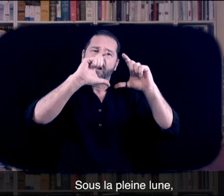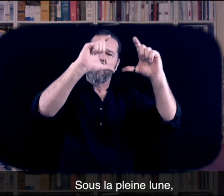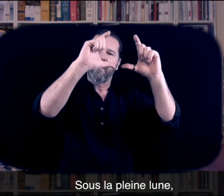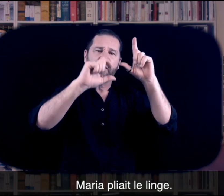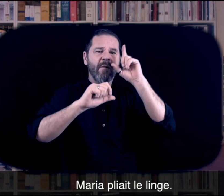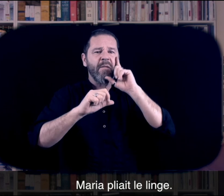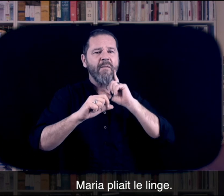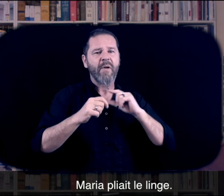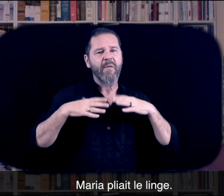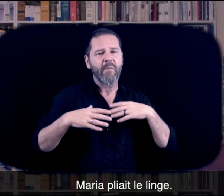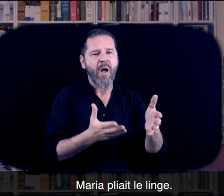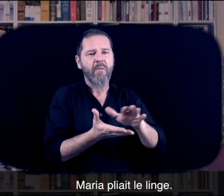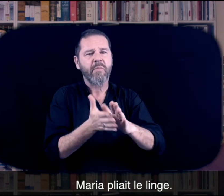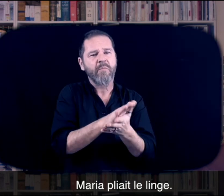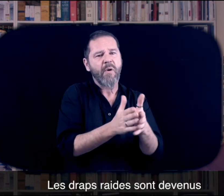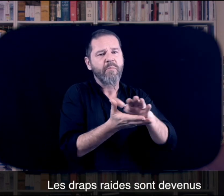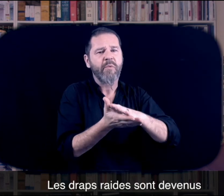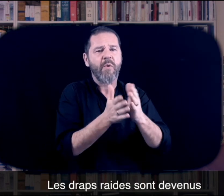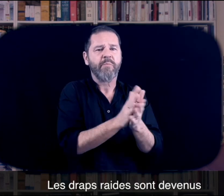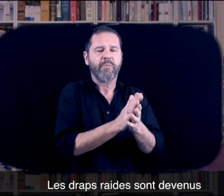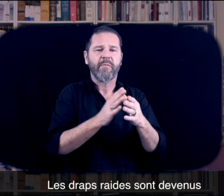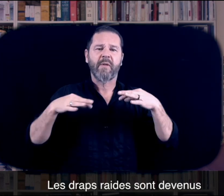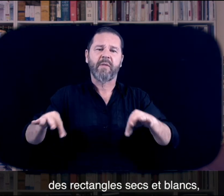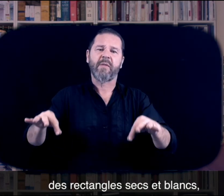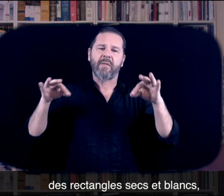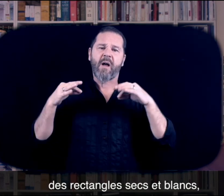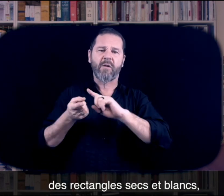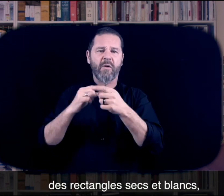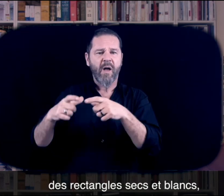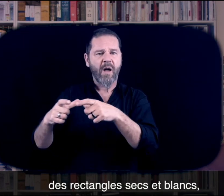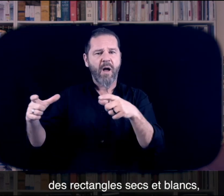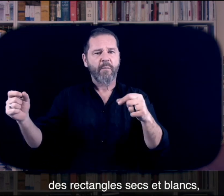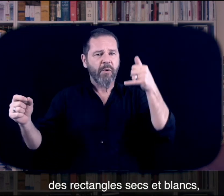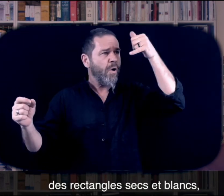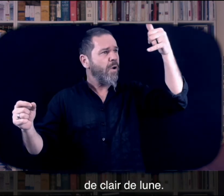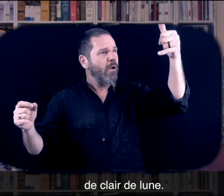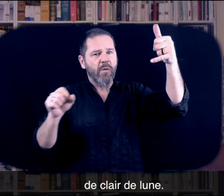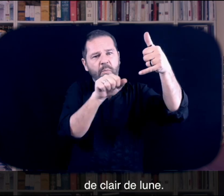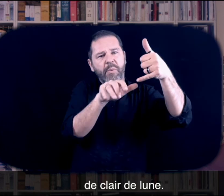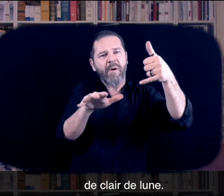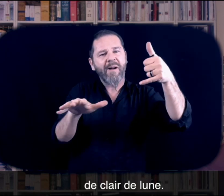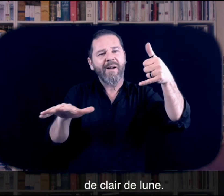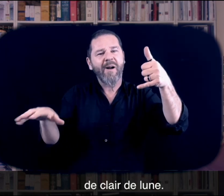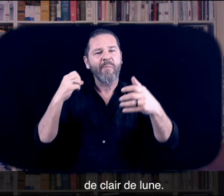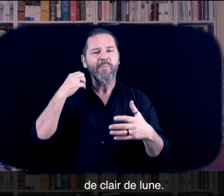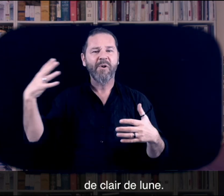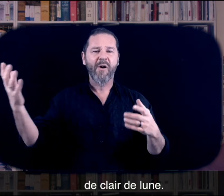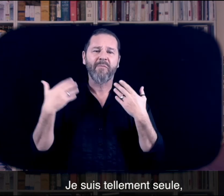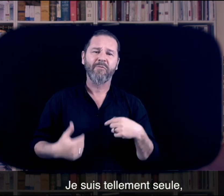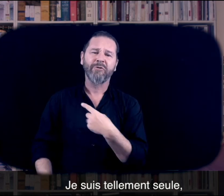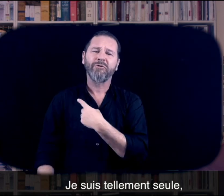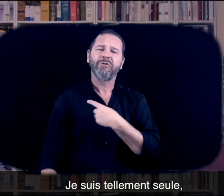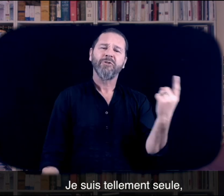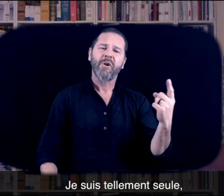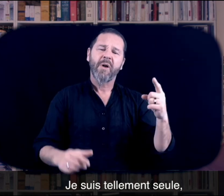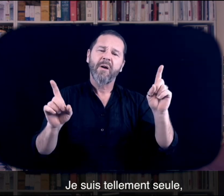lune, Maria pliait le linge. Les draps raides sont devenus des rectangles secs et blancs de clair de lune. Je